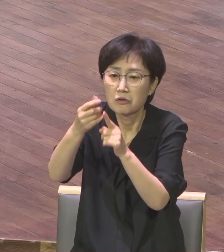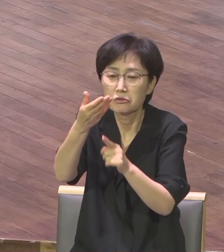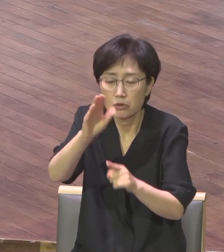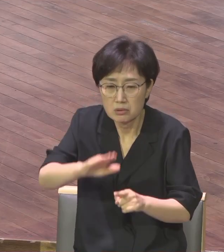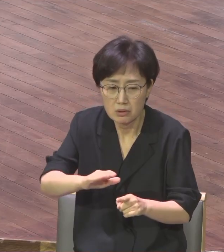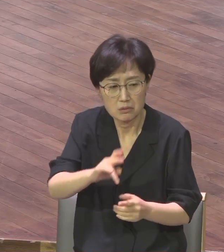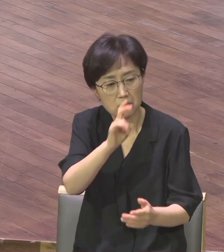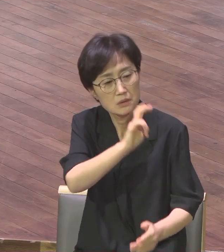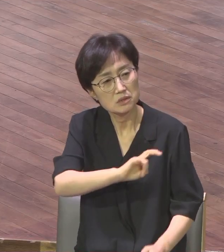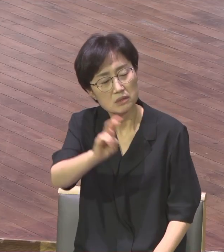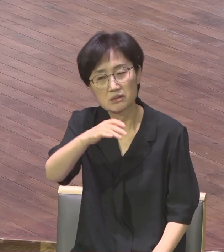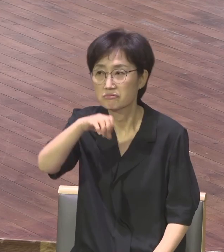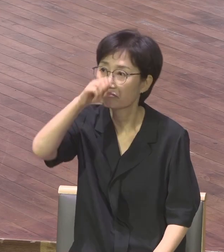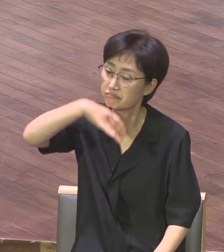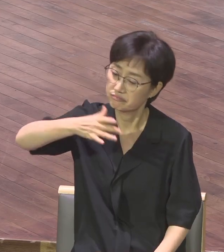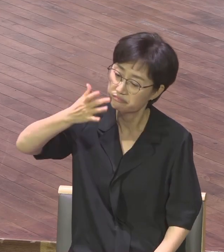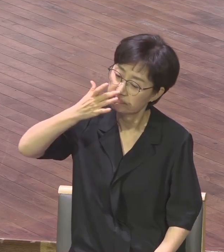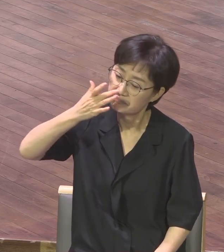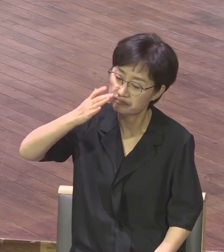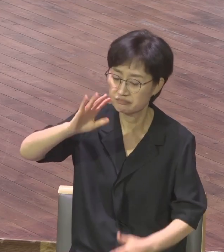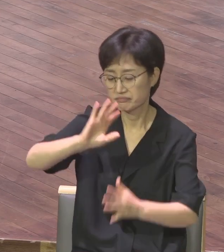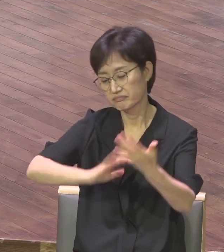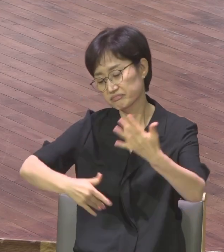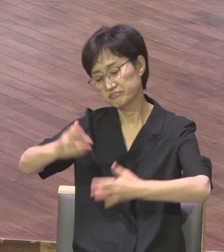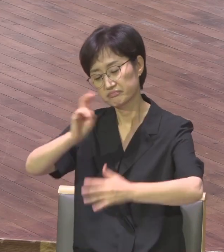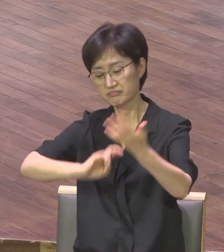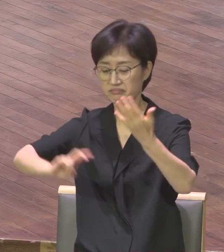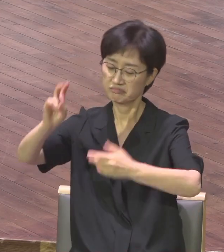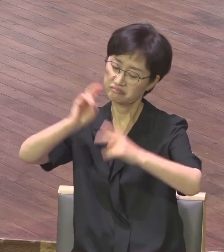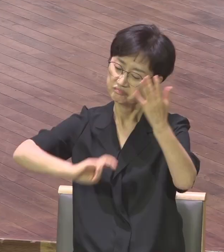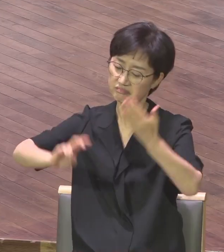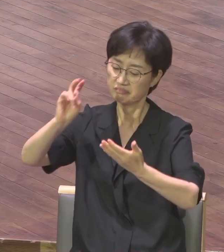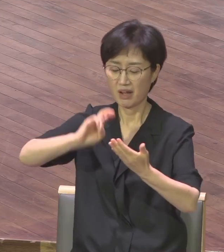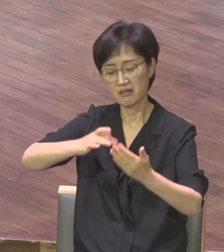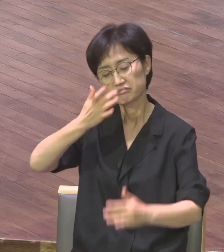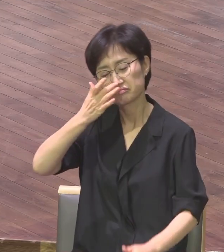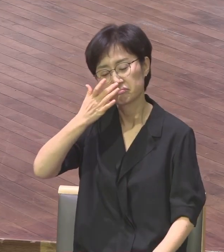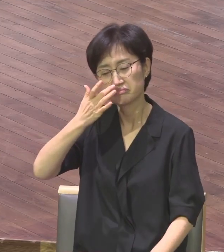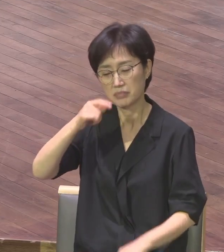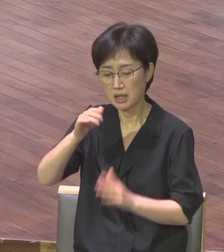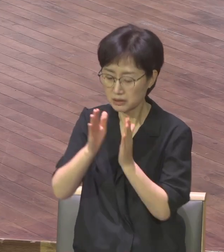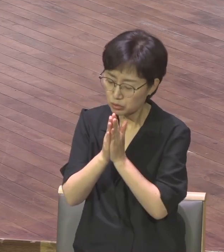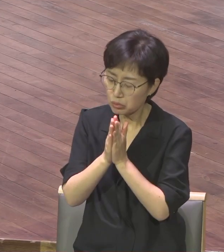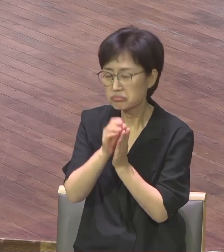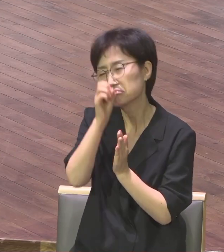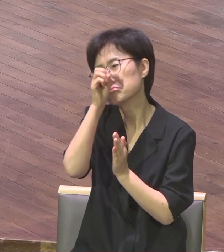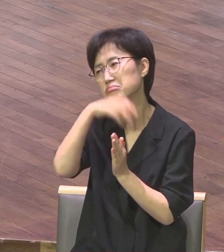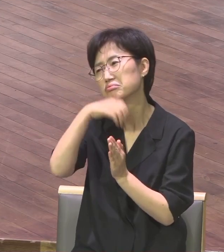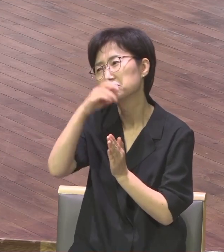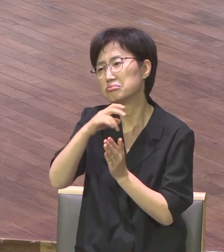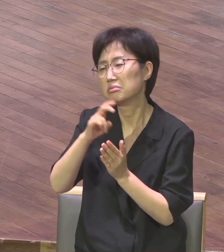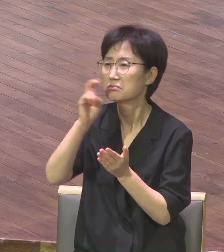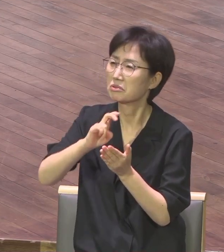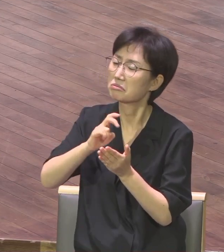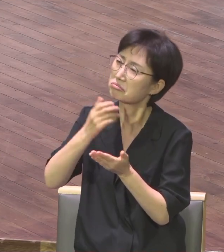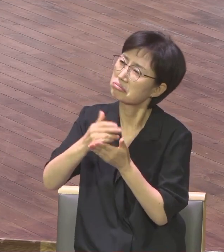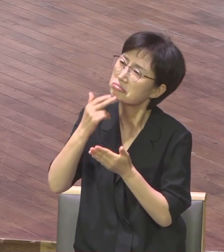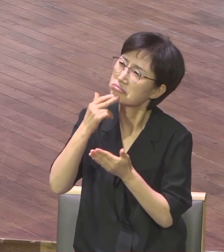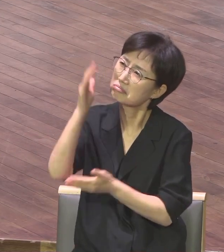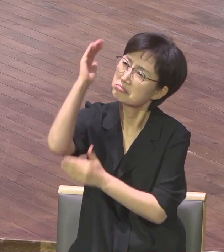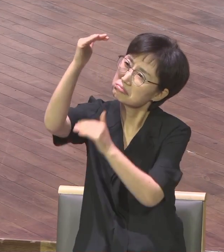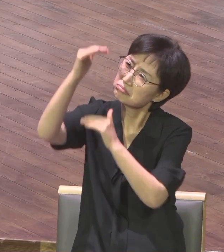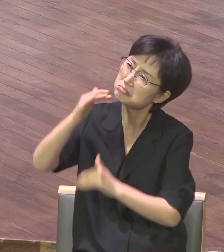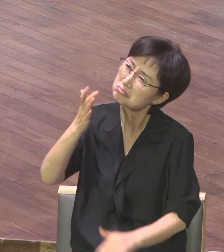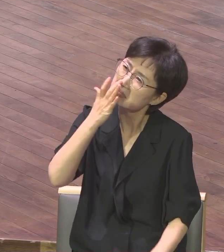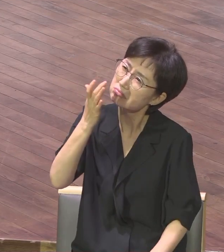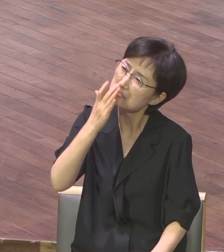뜨거워지고 기도를 드릴 때 막 열정을 가지고 기도했는데 언제부터인가 없어져 버렸어. 찬송을 불러도 감동도 없고 말씀을 들어도